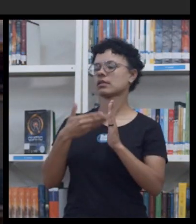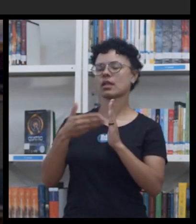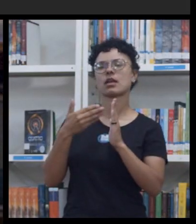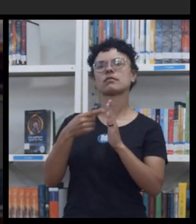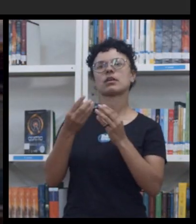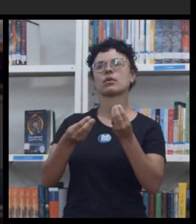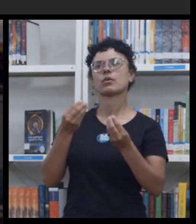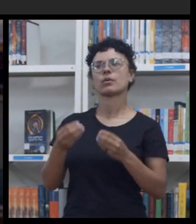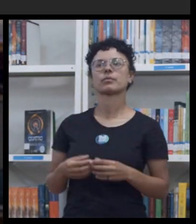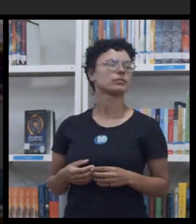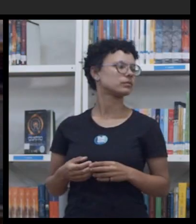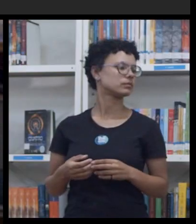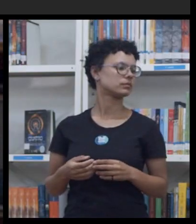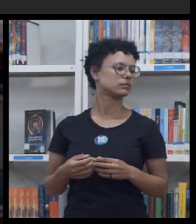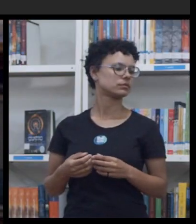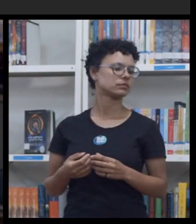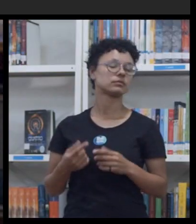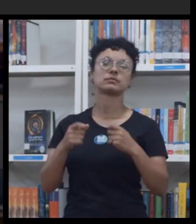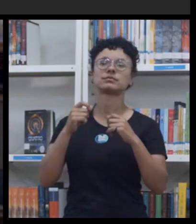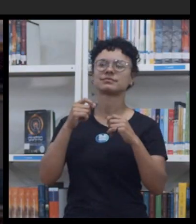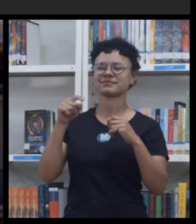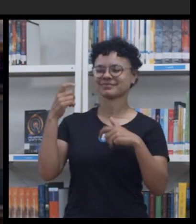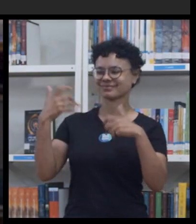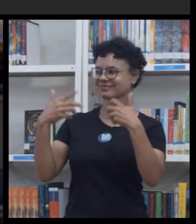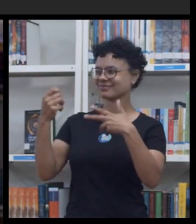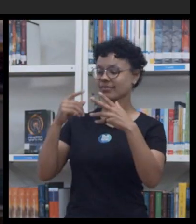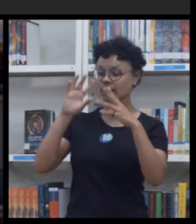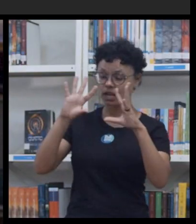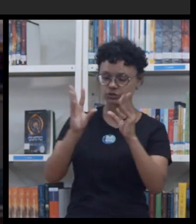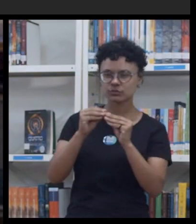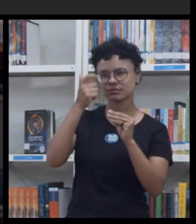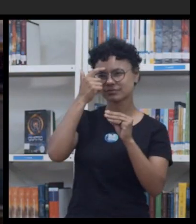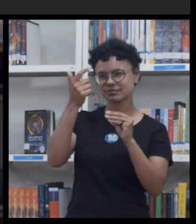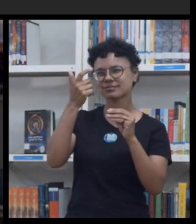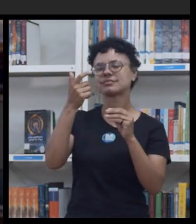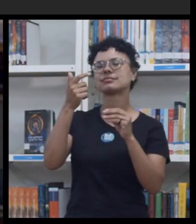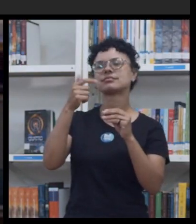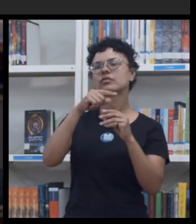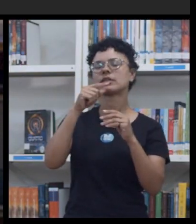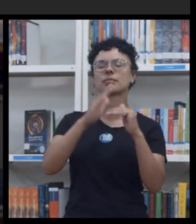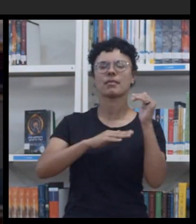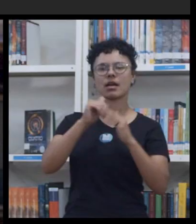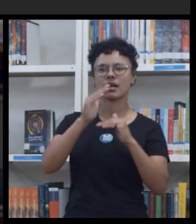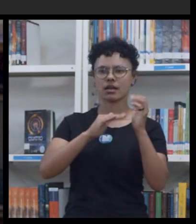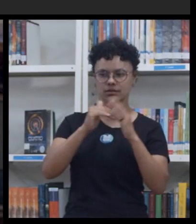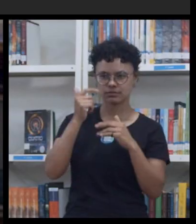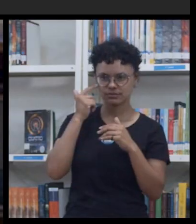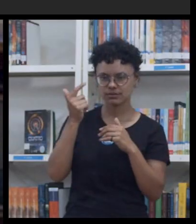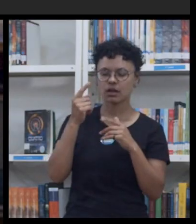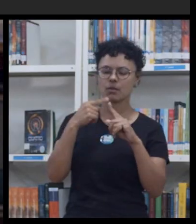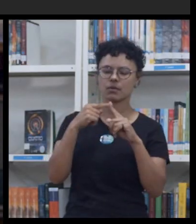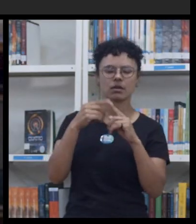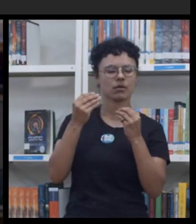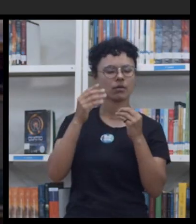apresentação é o resumo daquilo tudo que eu falei no começo e que vocês viveram. Tá?